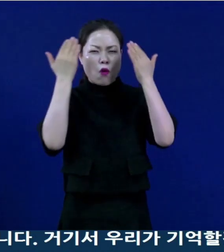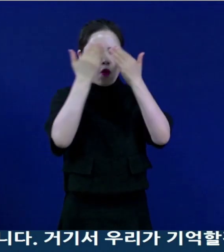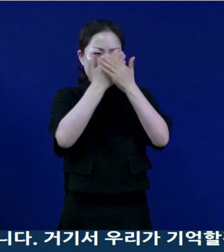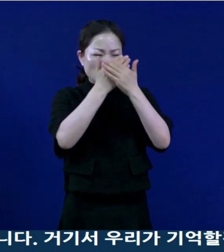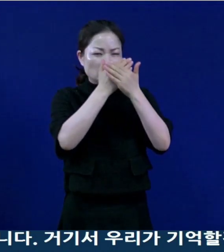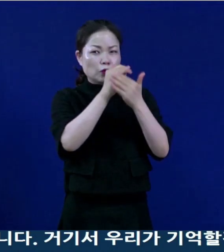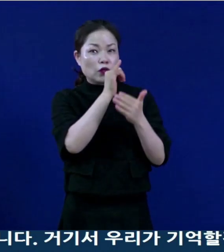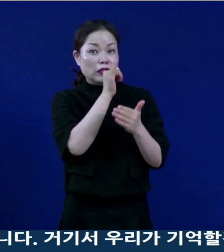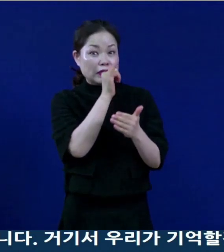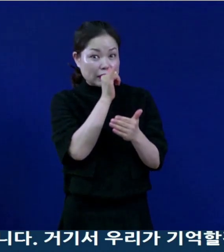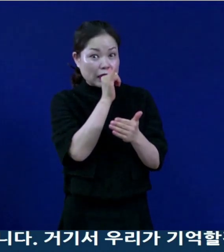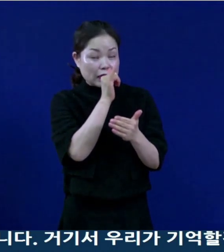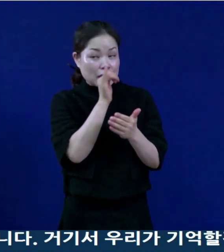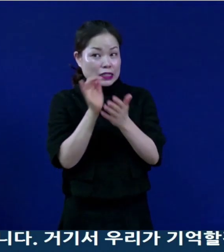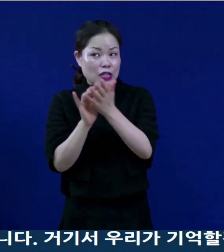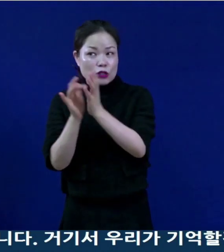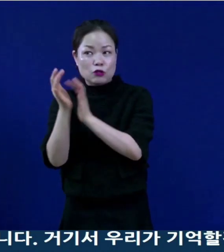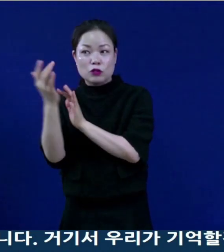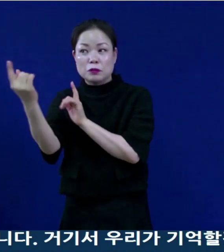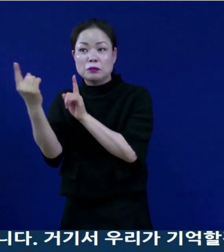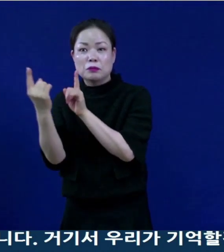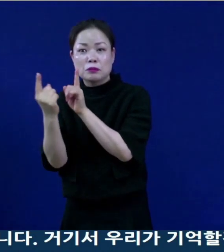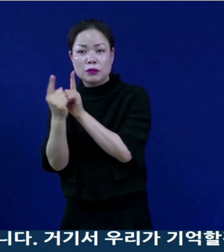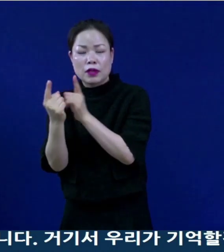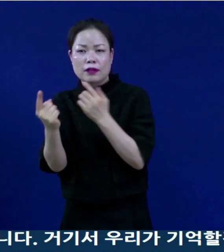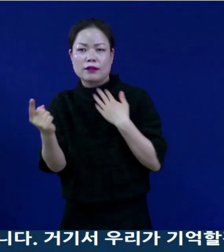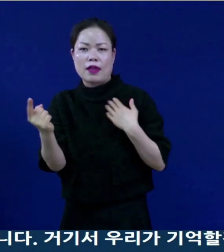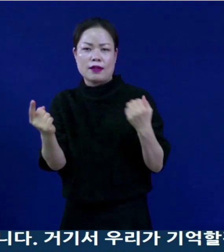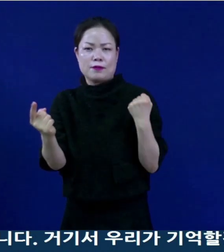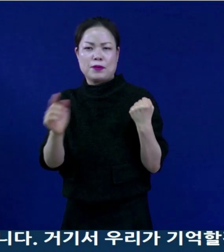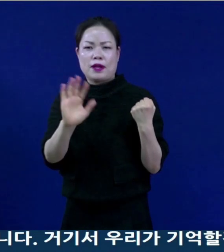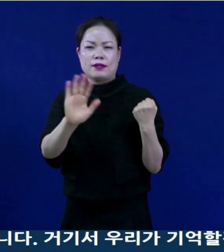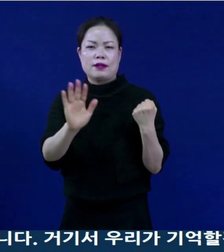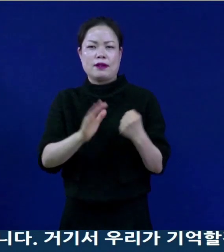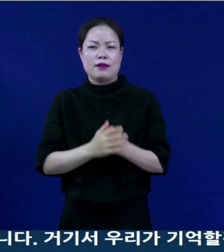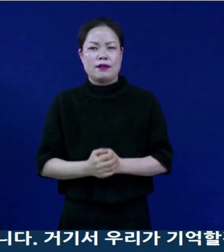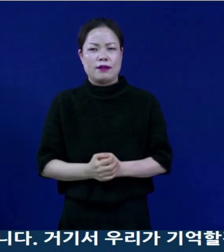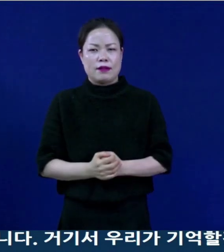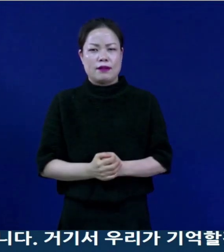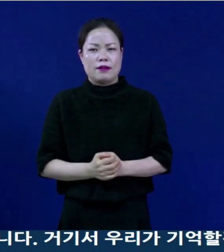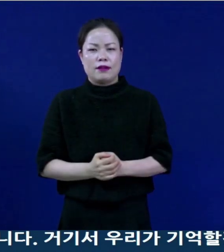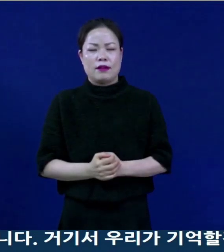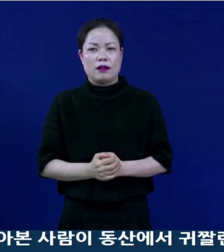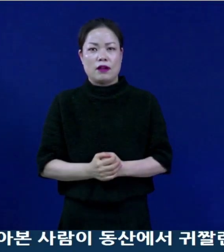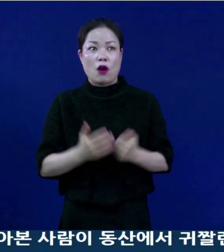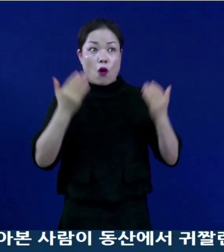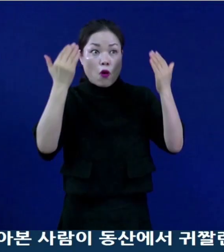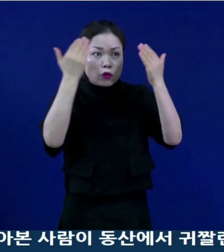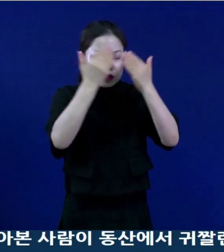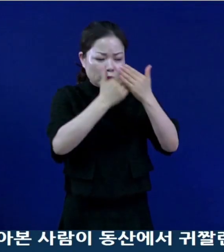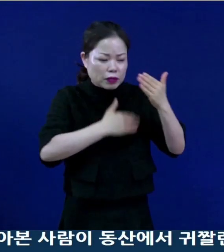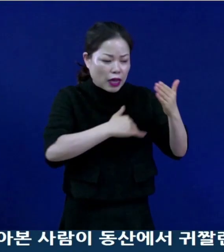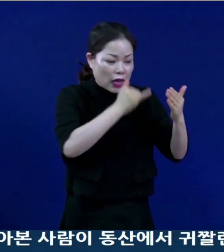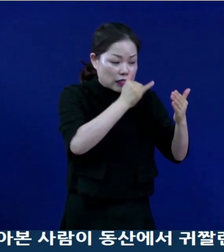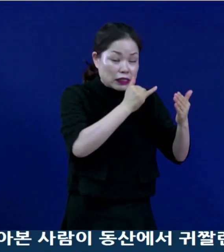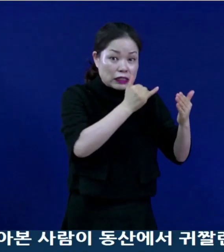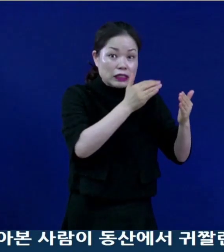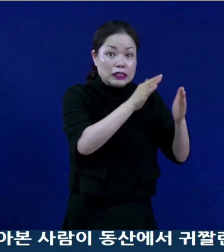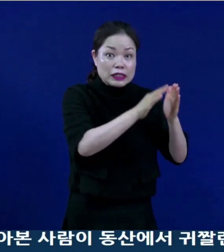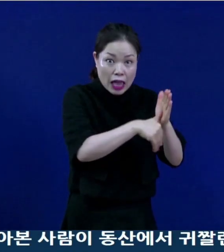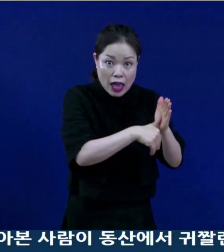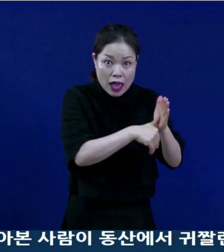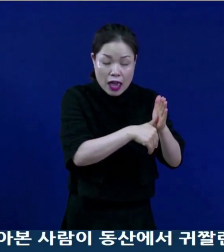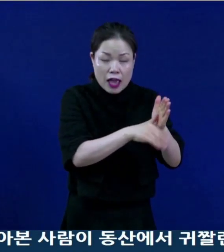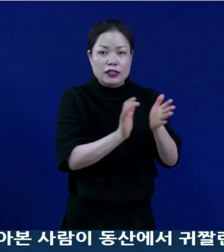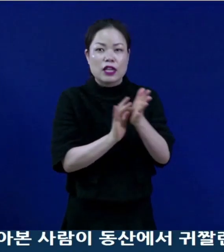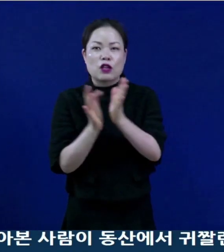속에 있다가 예수님을 만난 게 내 힘으로 되는 게 아닙니다. 어둠 속에 내가 막 있었을 때